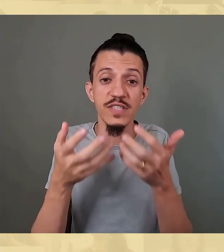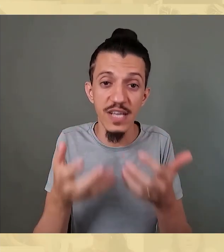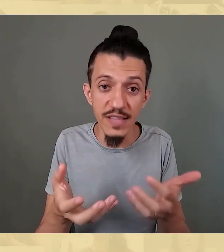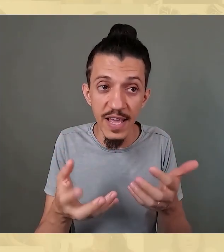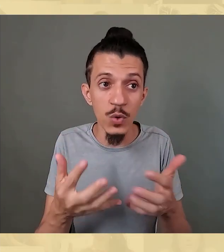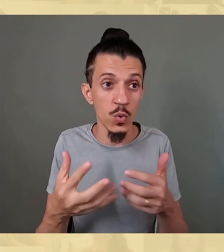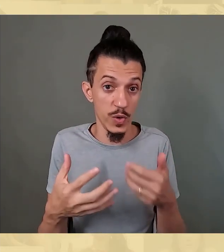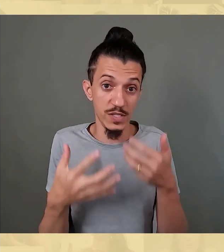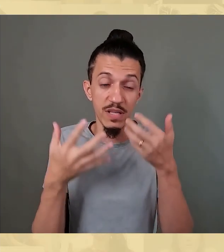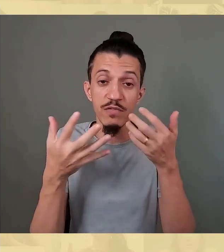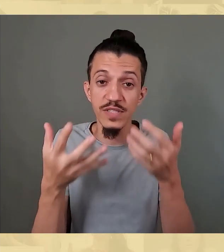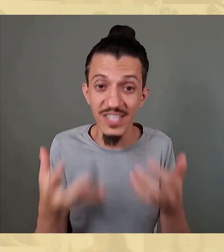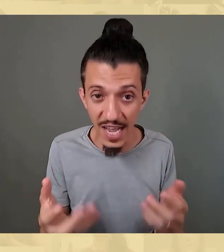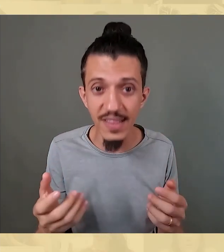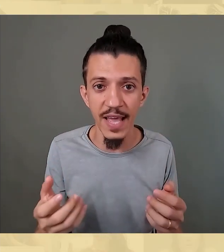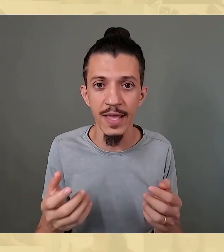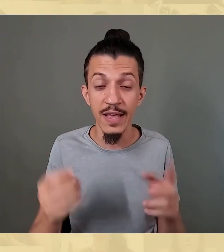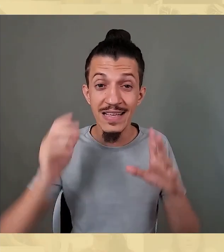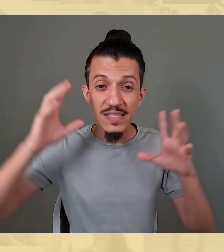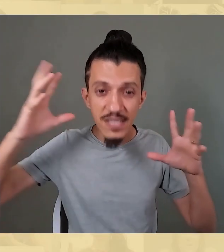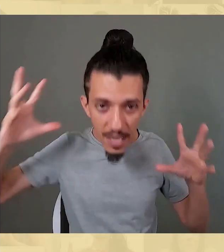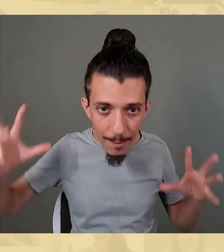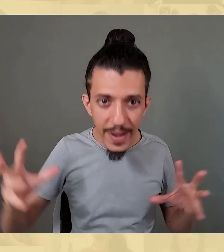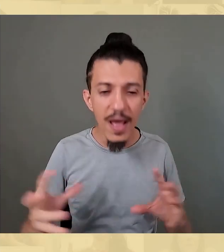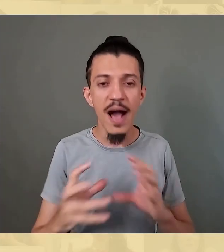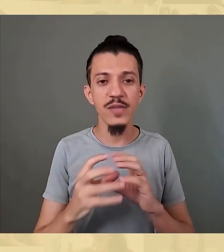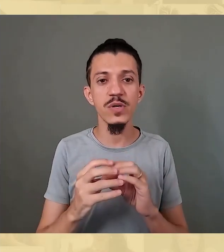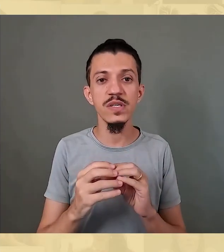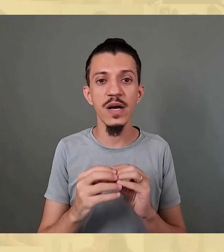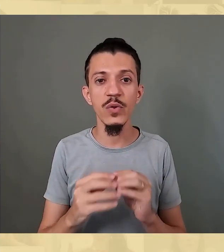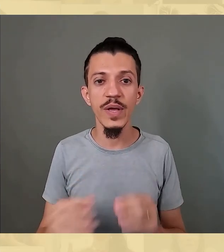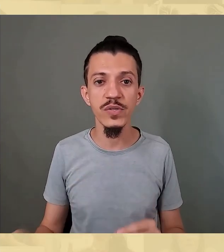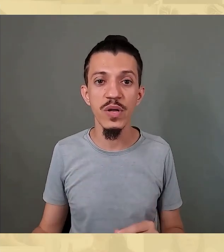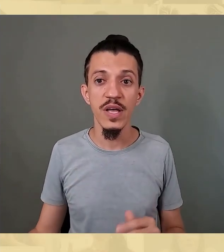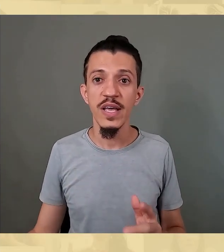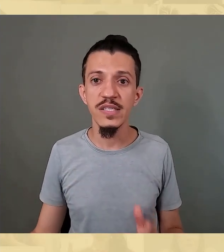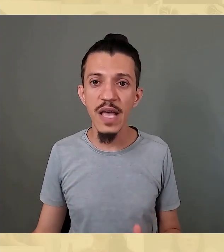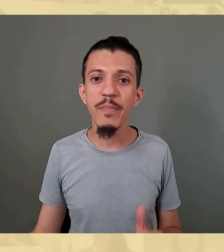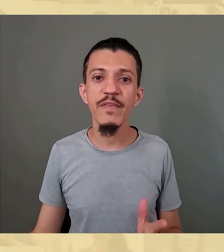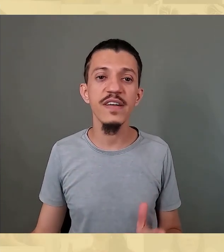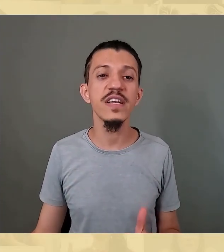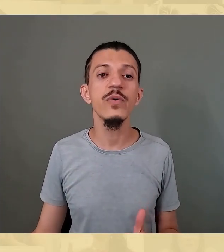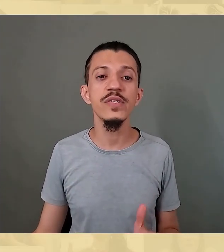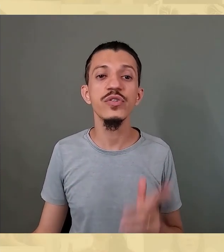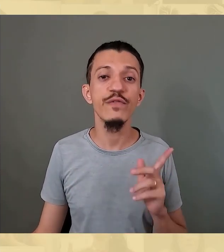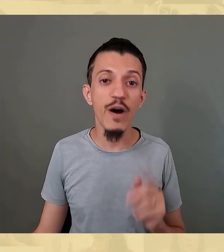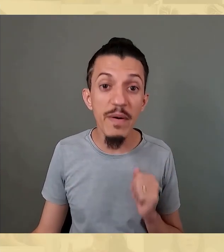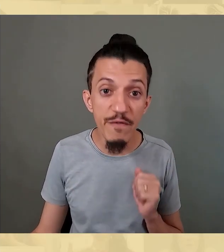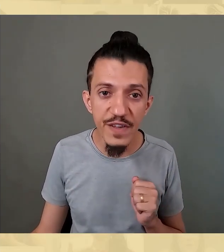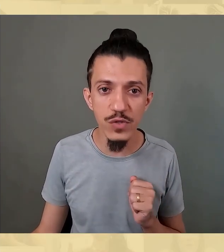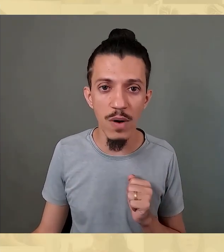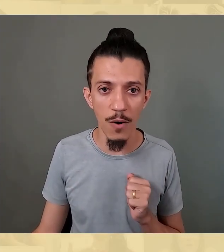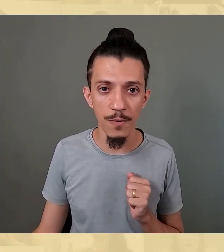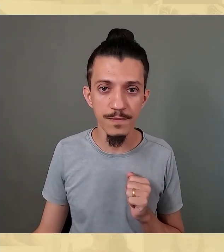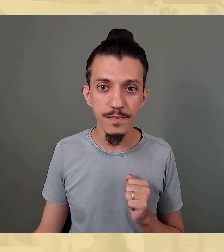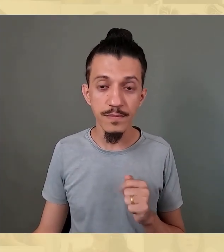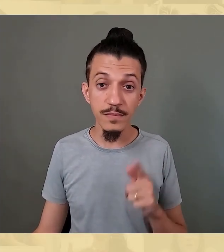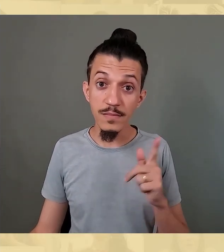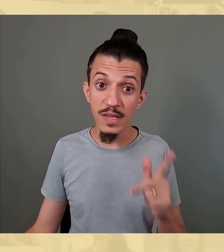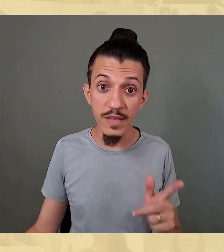que você já tem, com conhecimento que você já tem. Sempre associando isso e sempre fazendo isso de forma